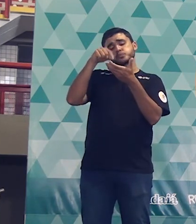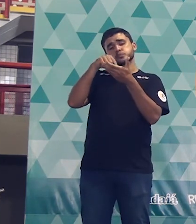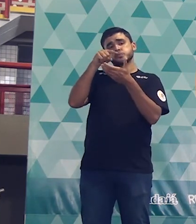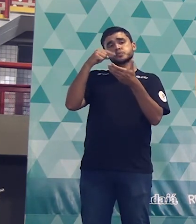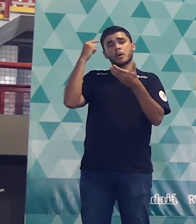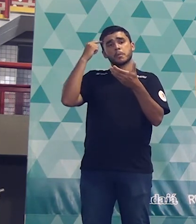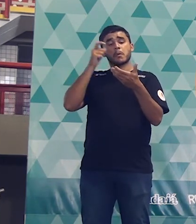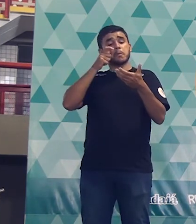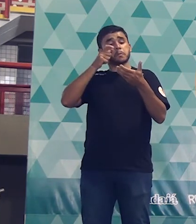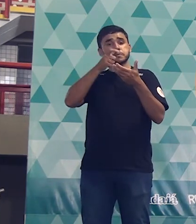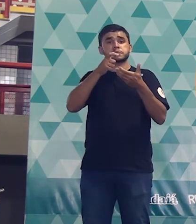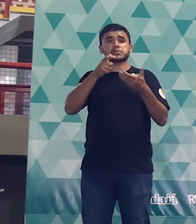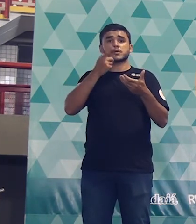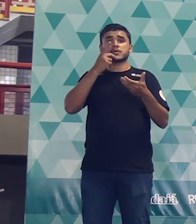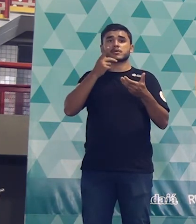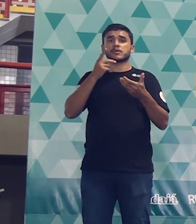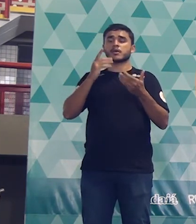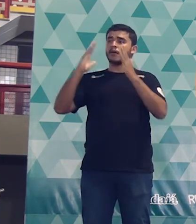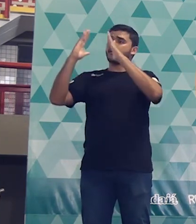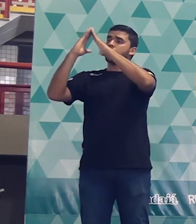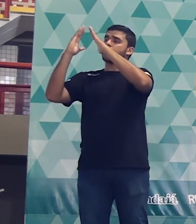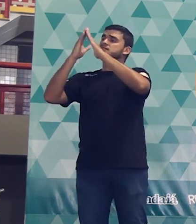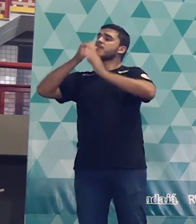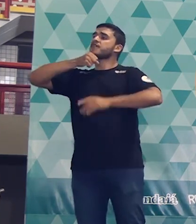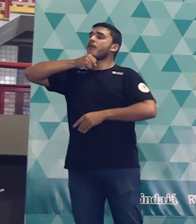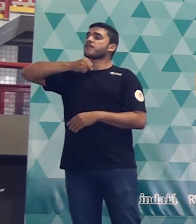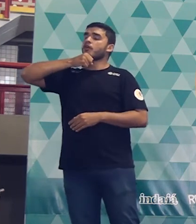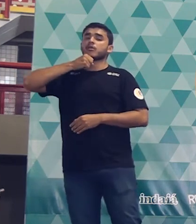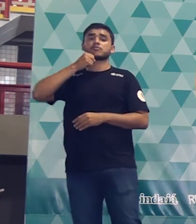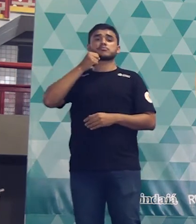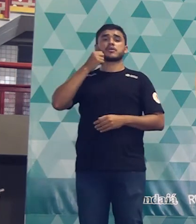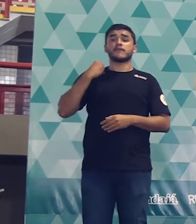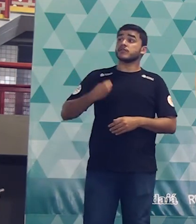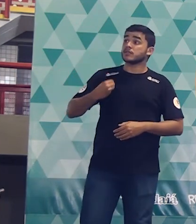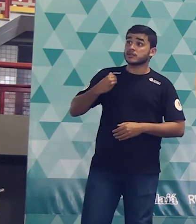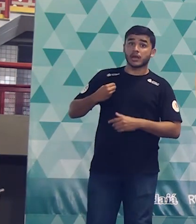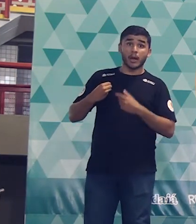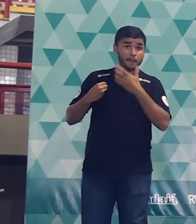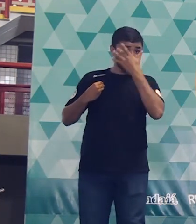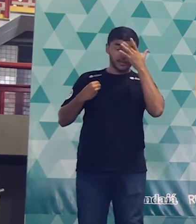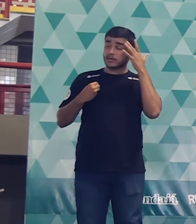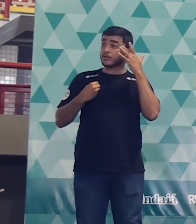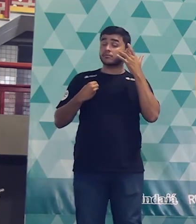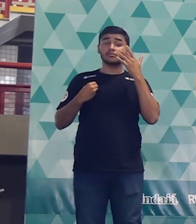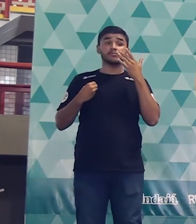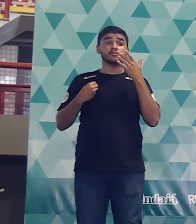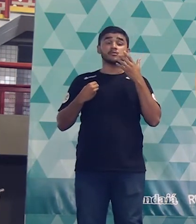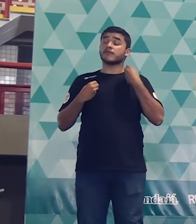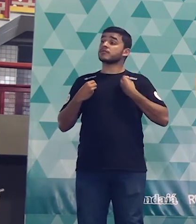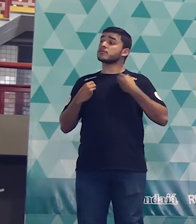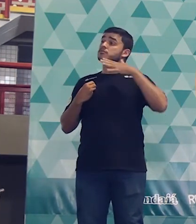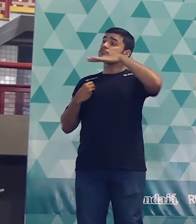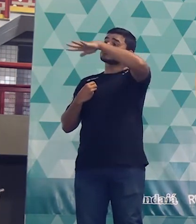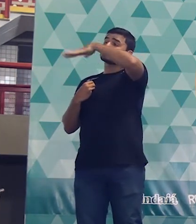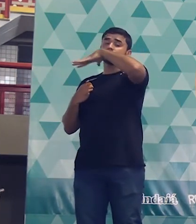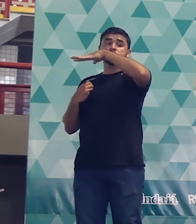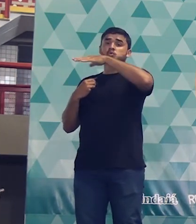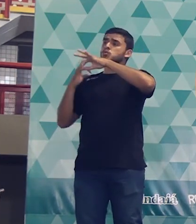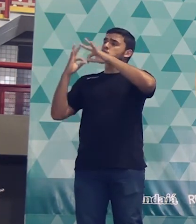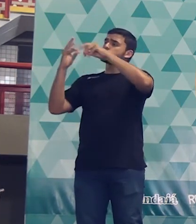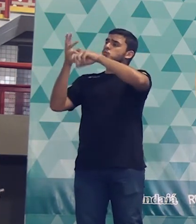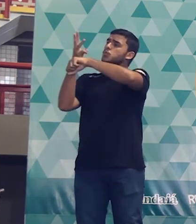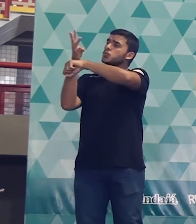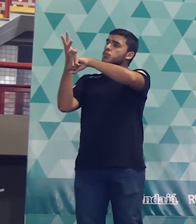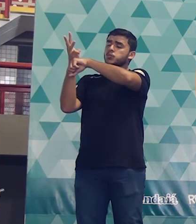isso? Vai todo mundo para a casa da avó, final de semana. Mas todas as pessoas que me interessam não estão ali, porque está todo mundo com o WhatsApp.